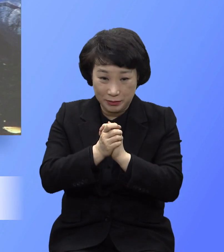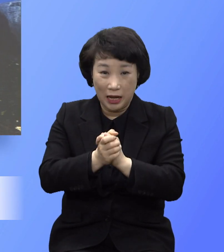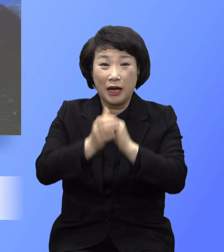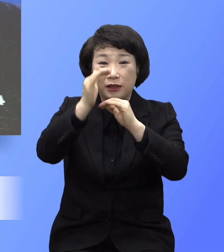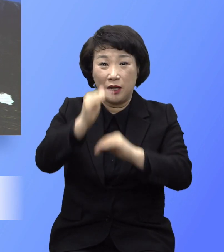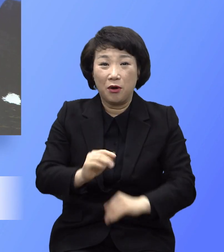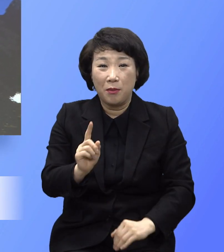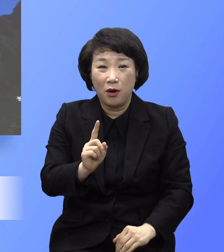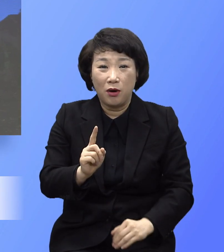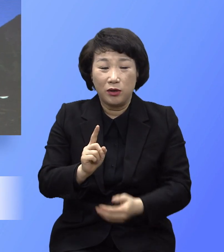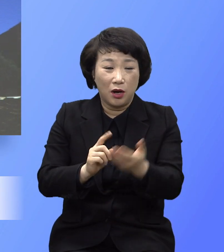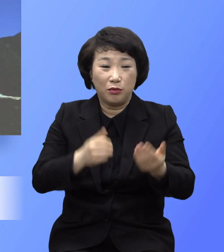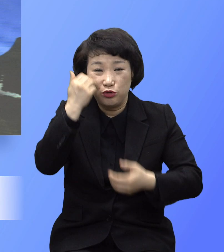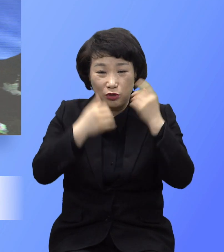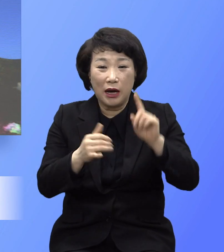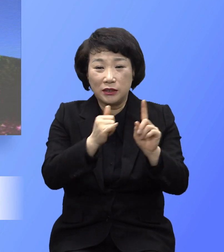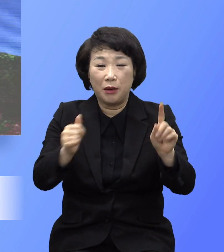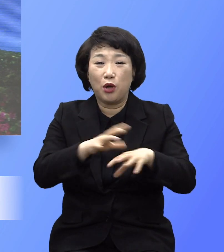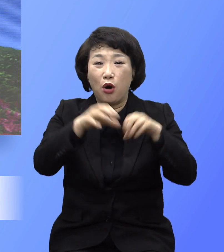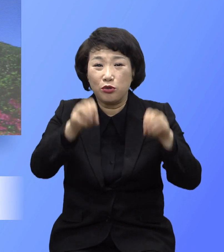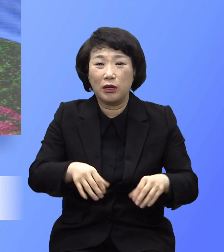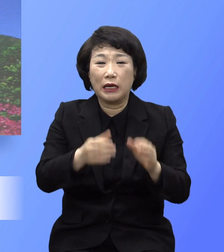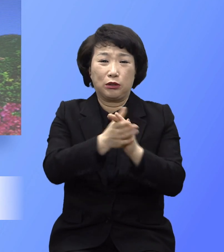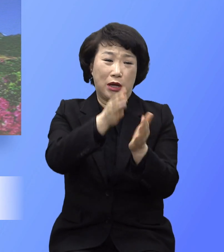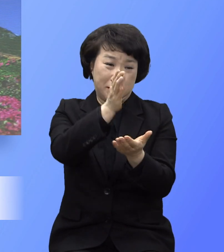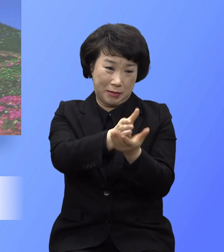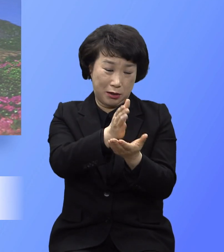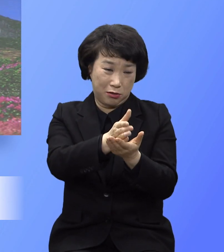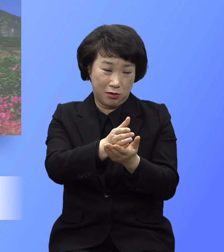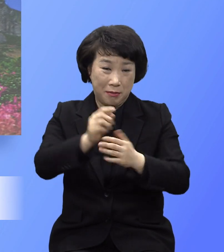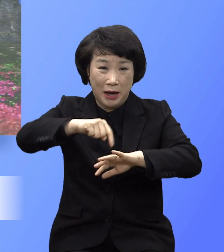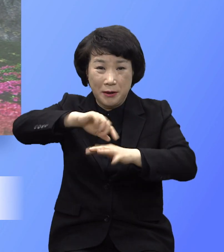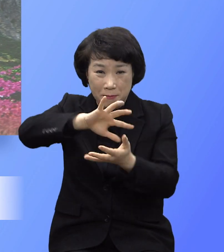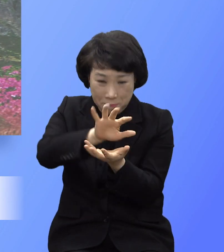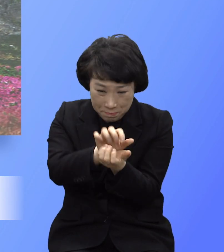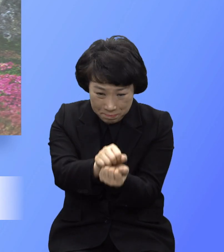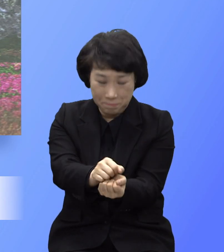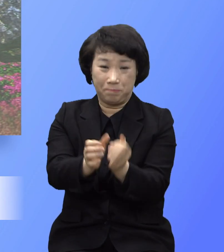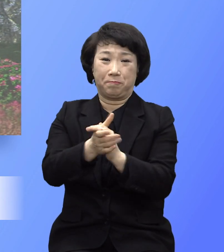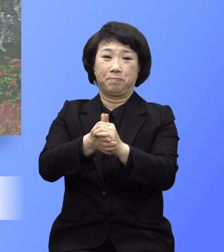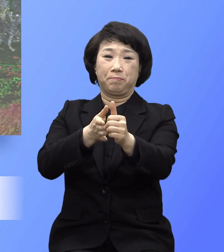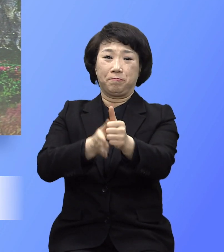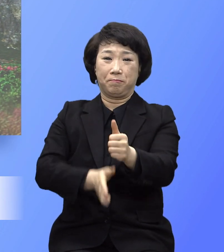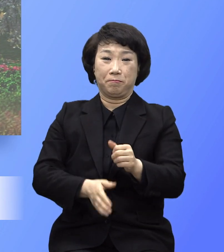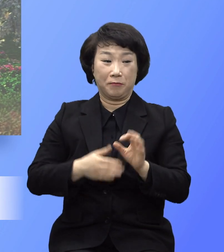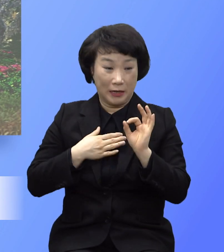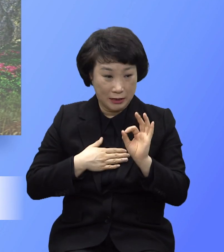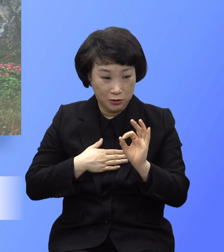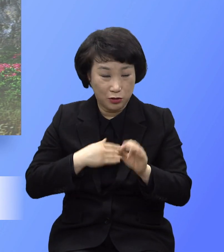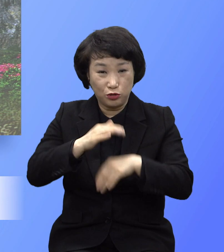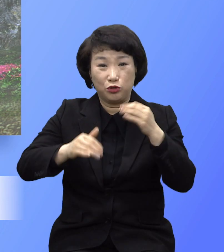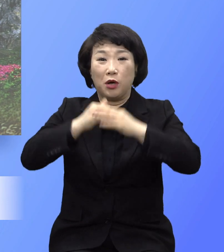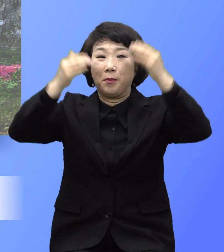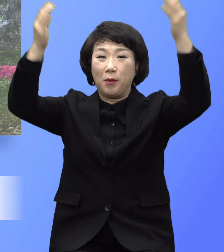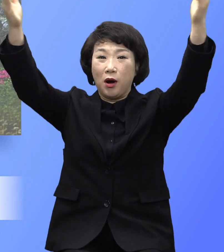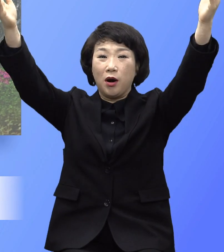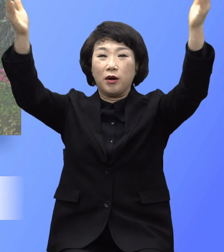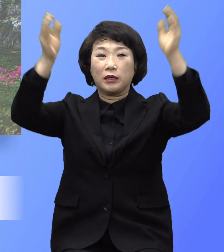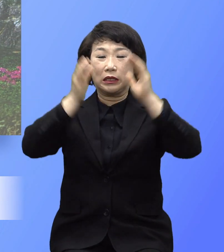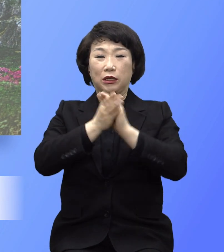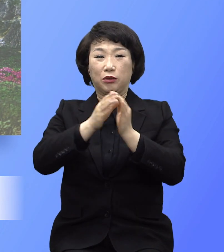한 사람도 헛되이 기도하지 말고 애절하게 기도하자 그 말입니다. 두 손 번쩍